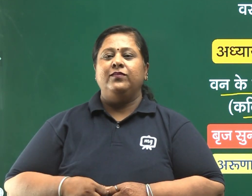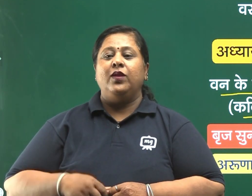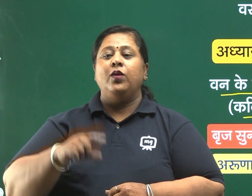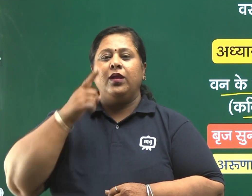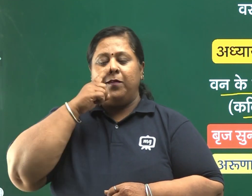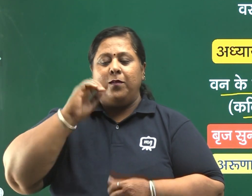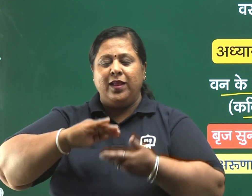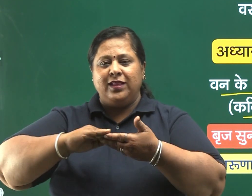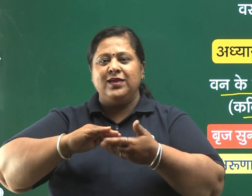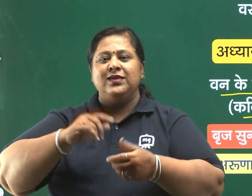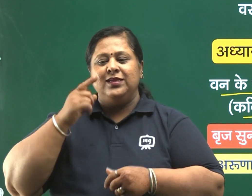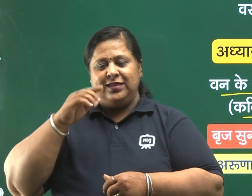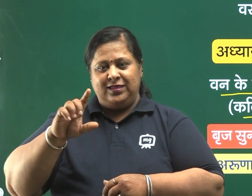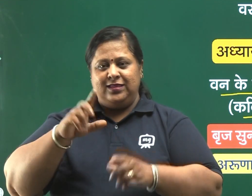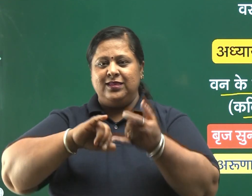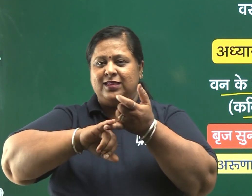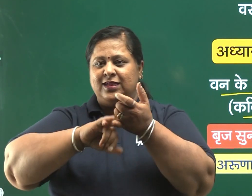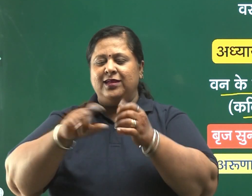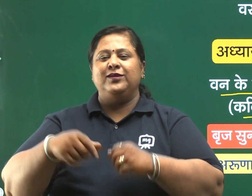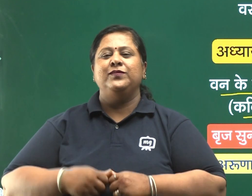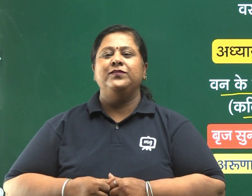और सीता जी